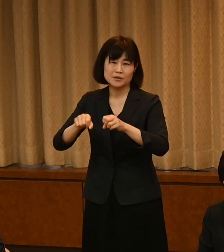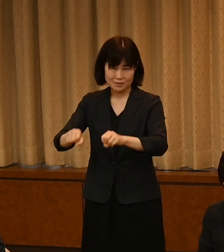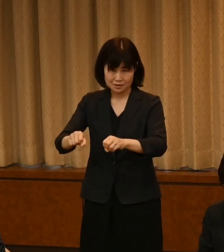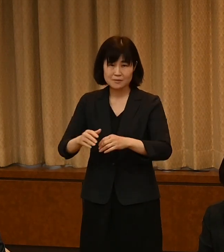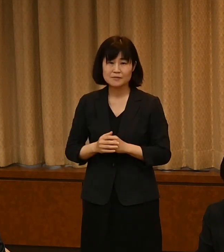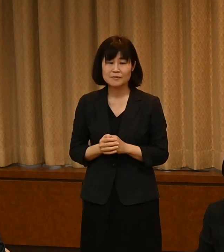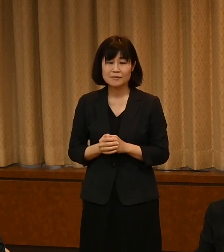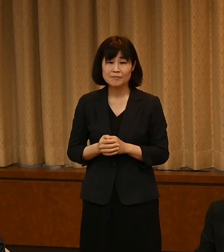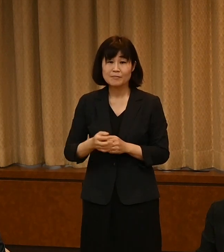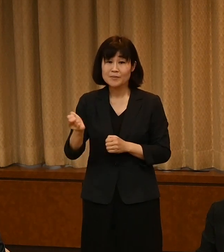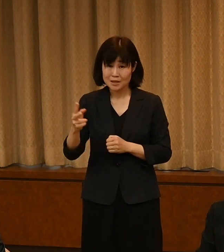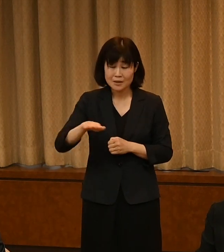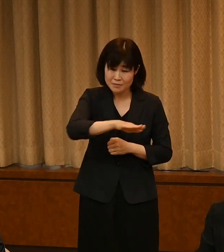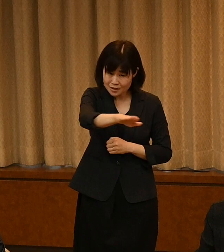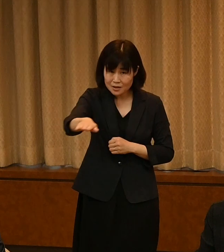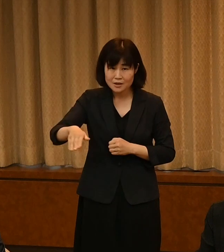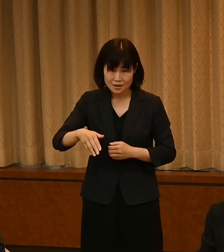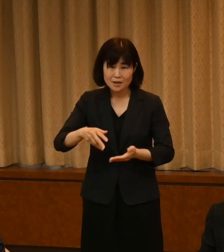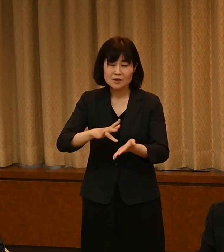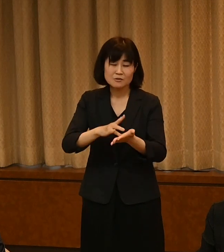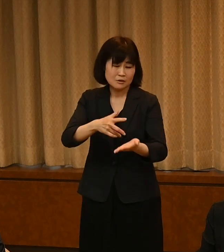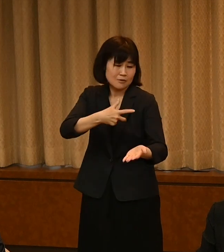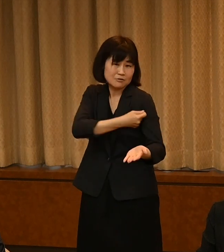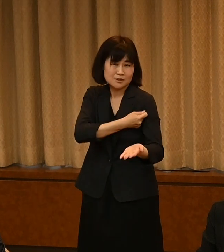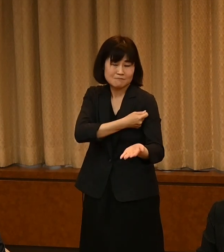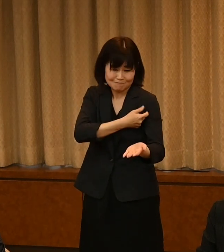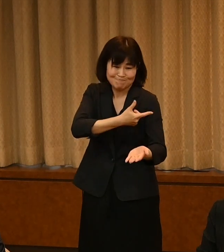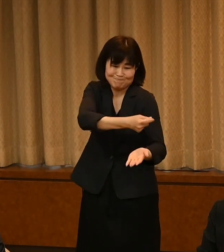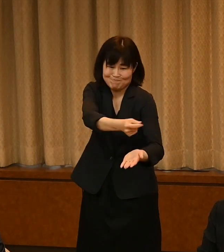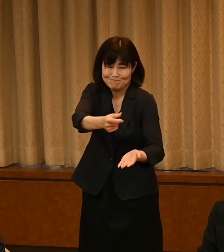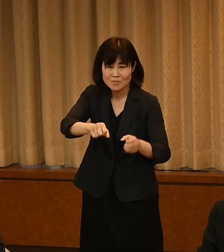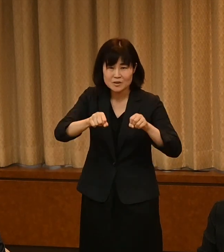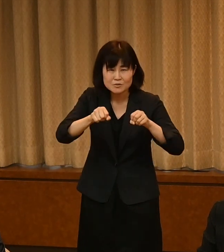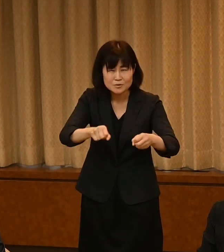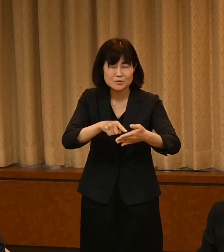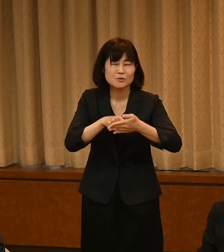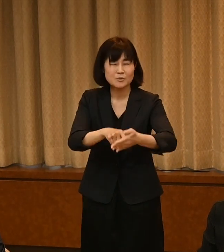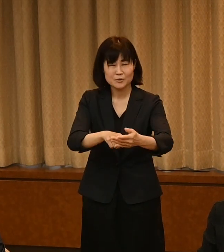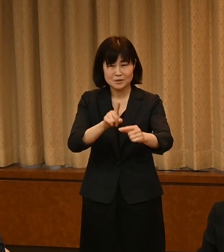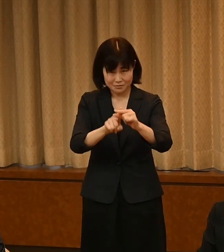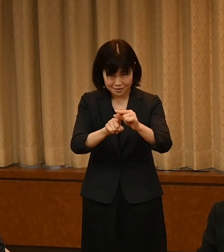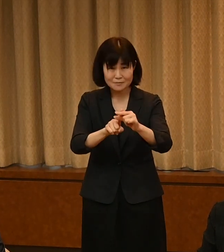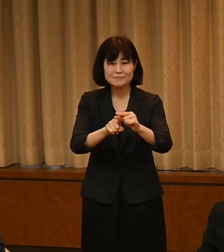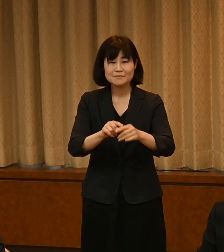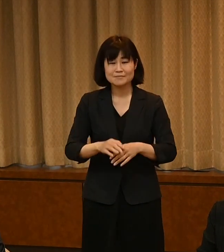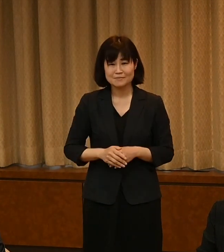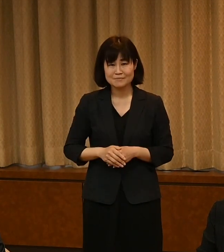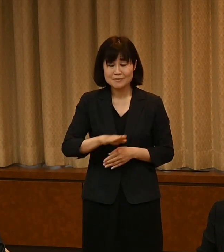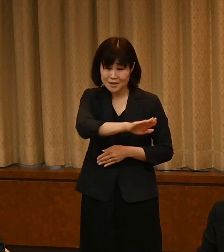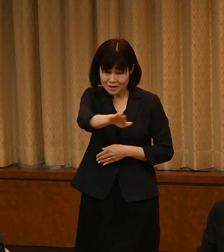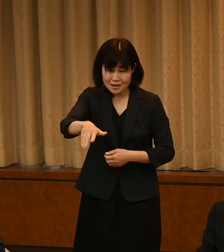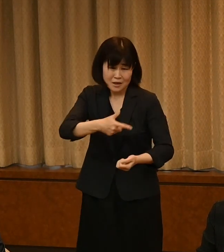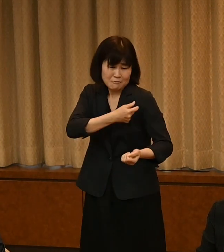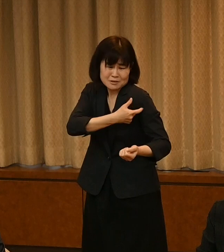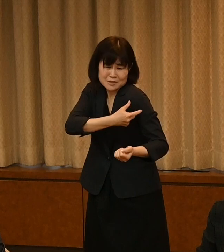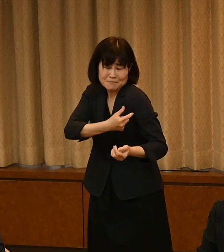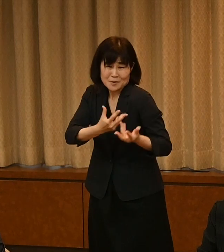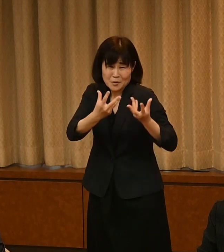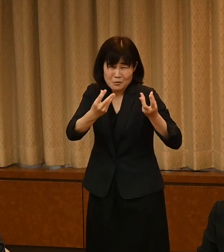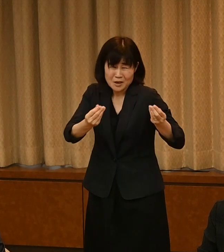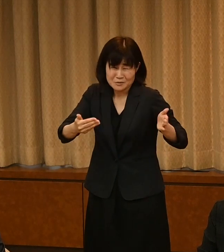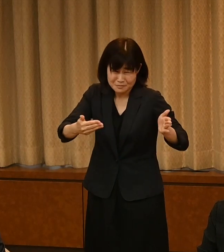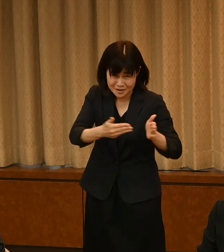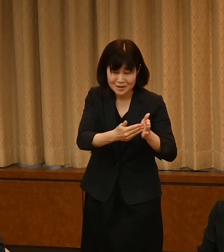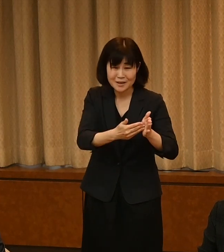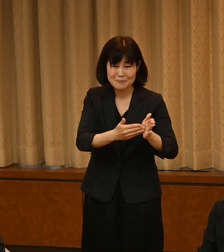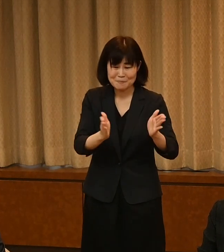化に向けて全力で取り組んでまいります。ワクチン接種が完了するまでの間、なんとか感染